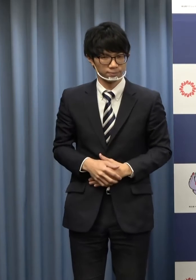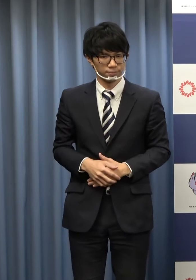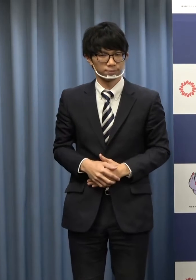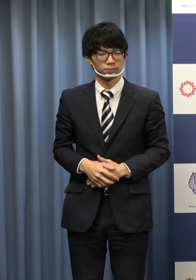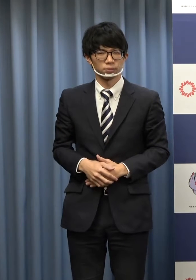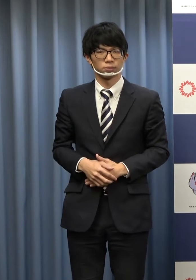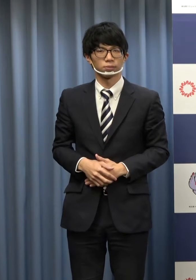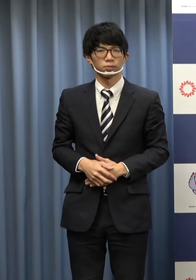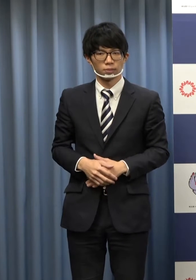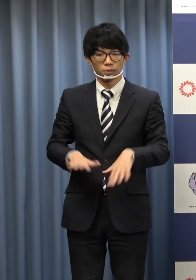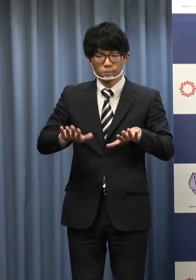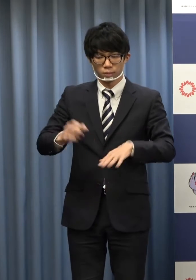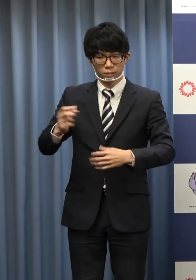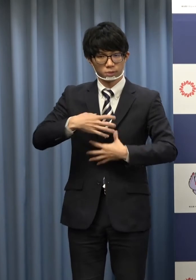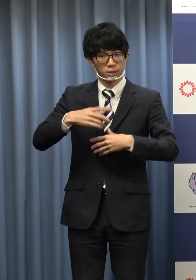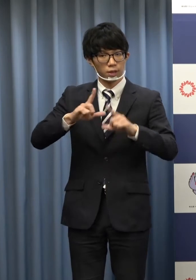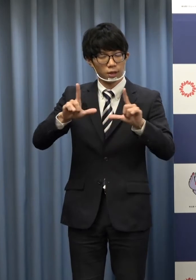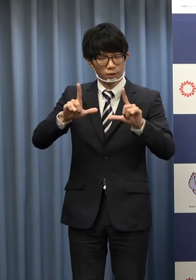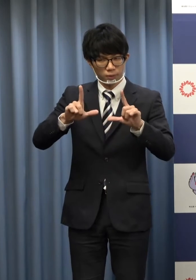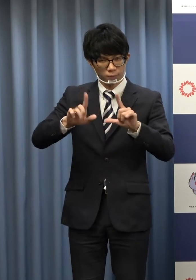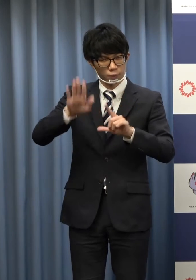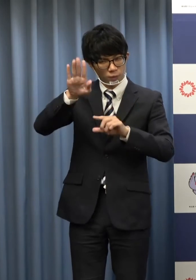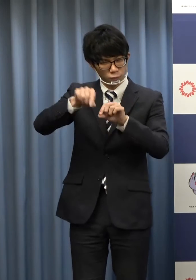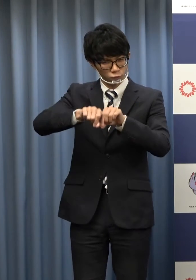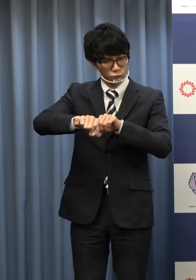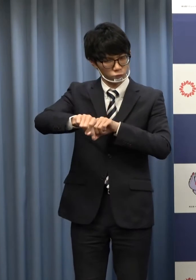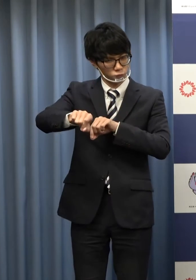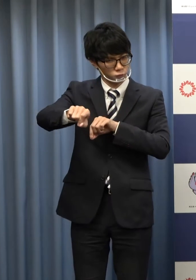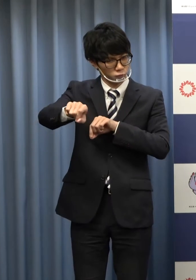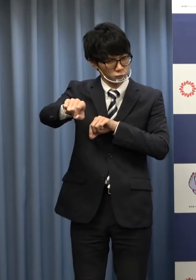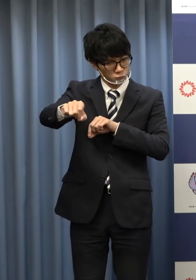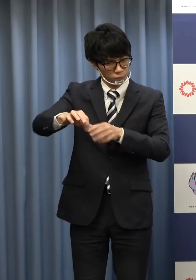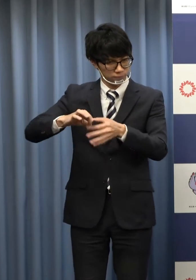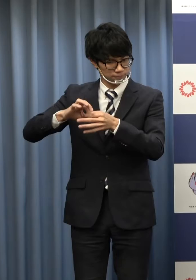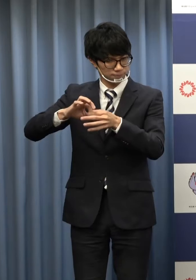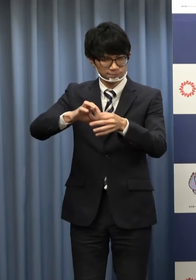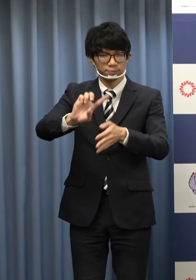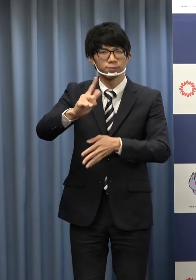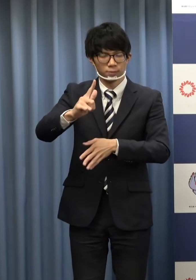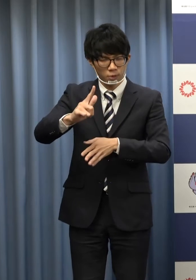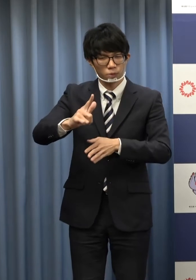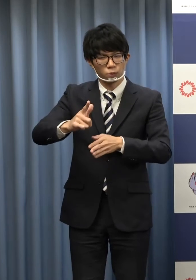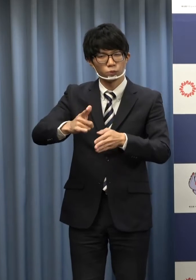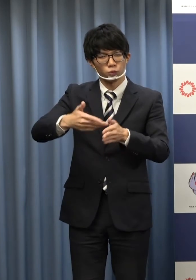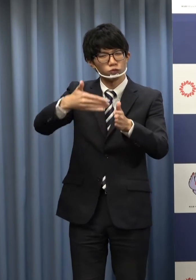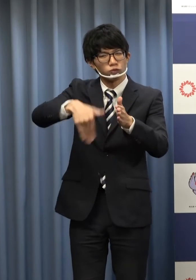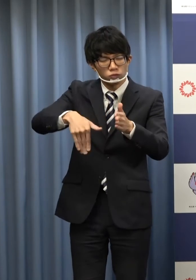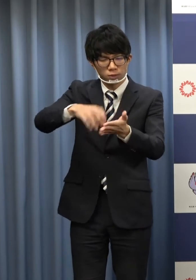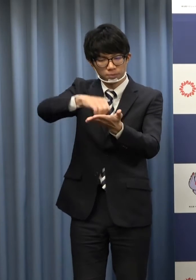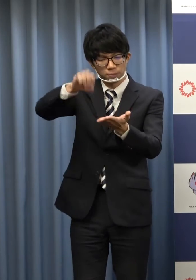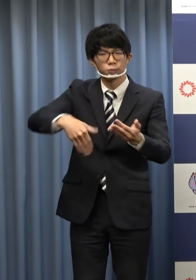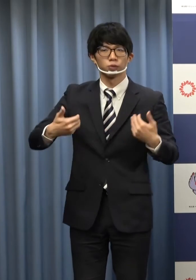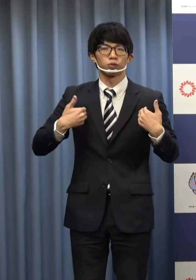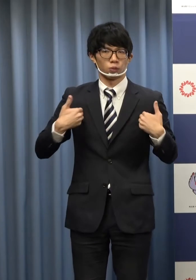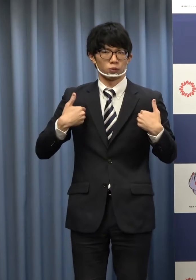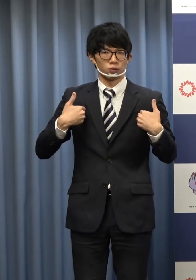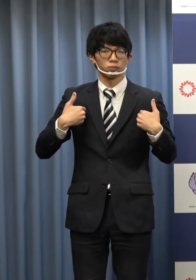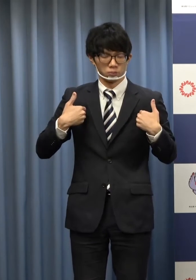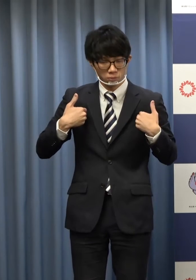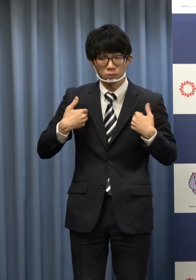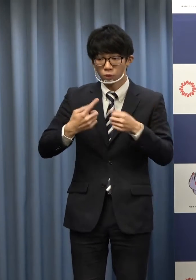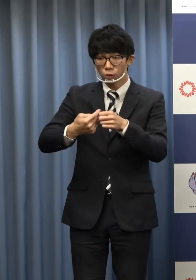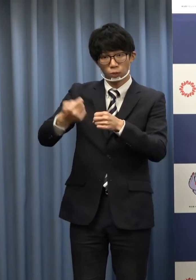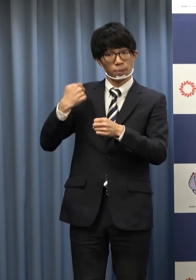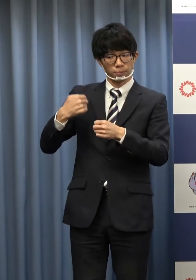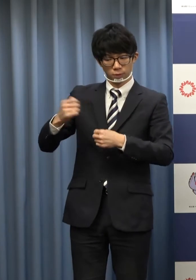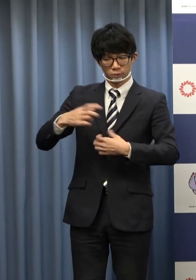んこの緊急事態宣言は永遠に続くわけではなく、どこかで判断しなければいけないんですけれども、昨年の緊